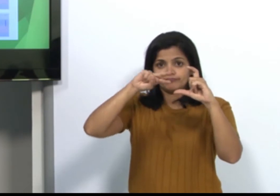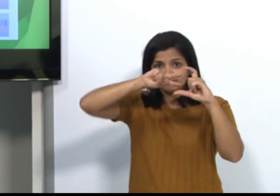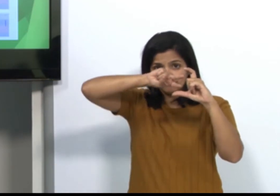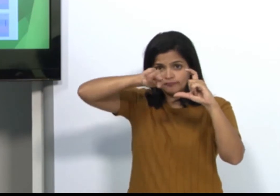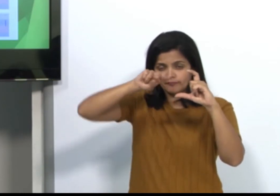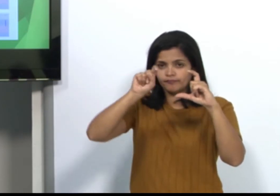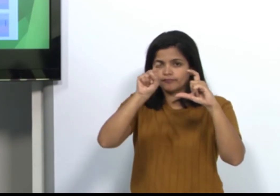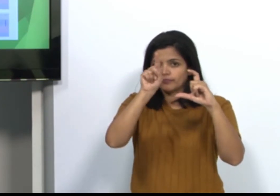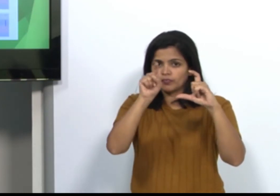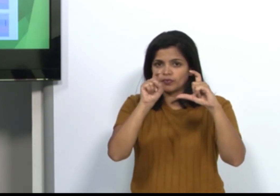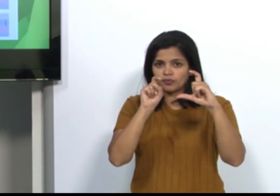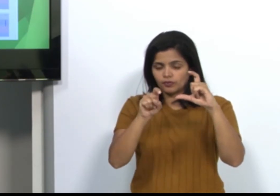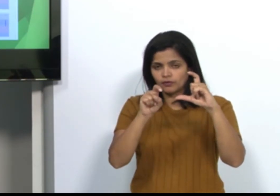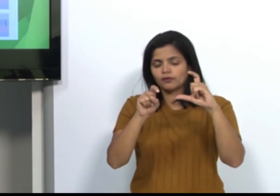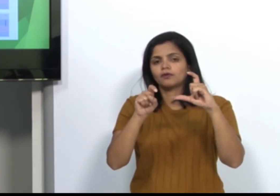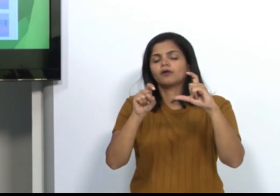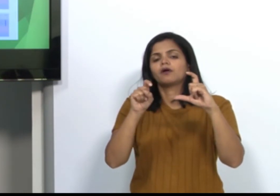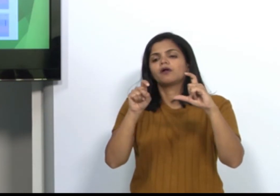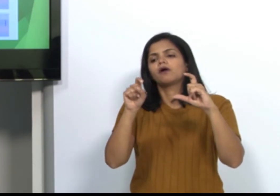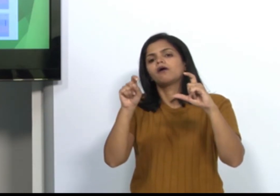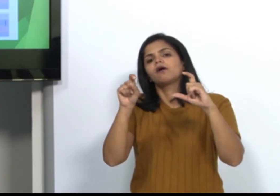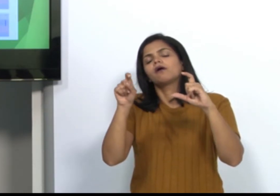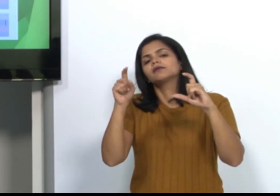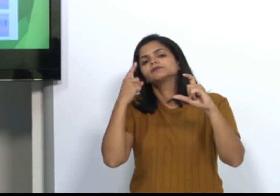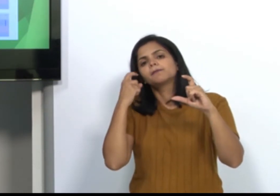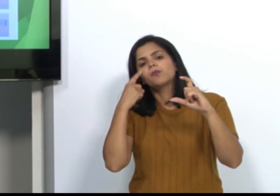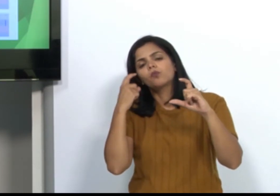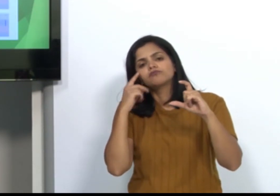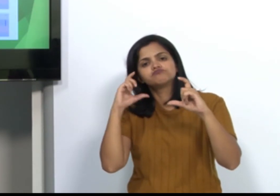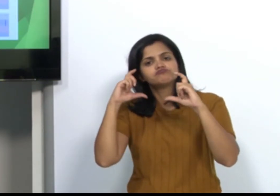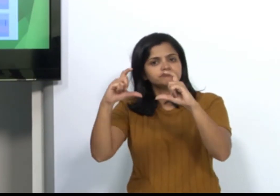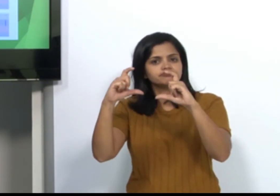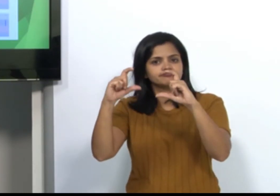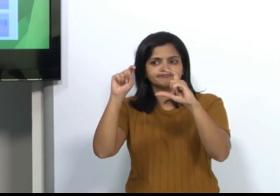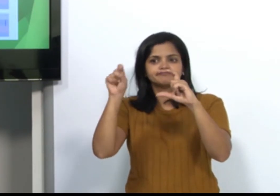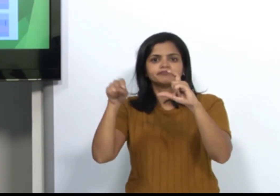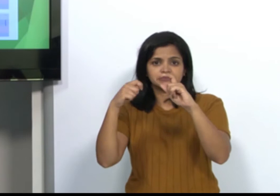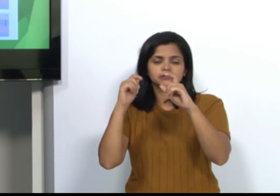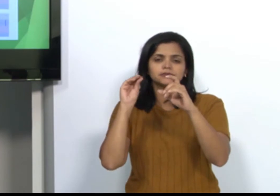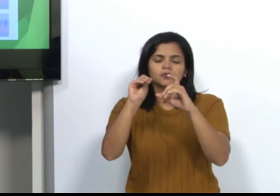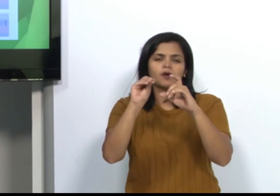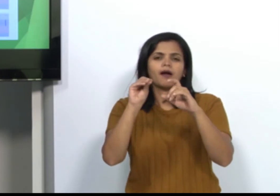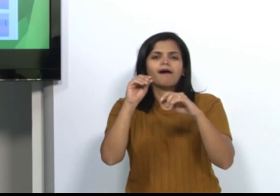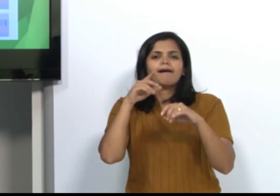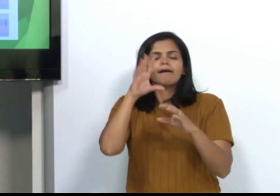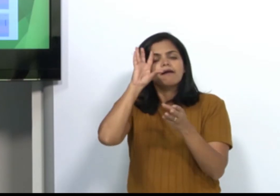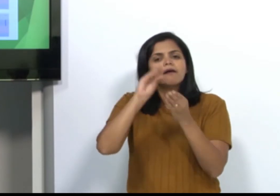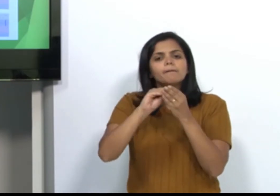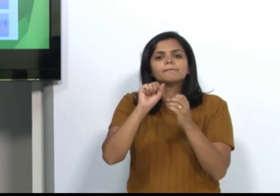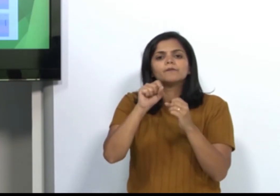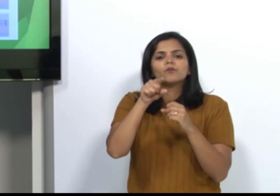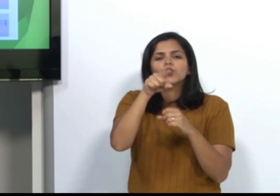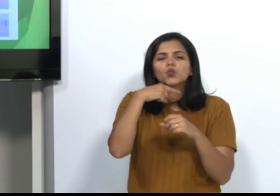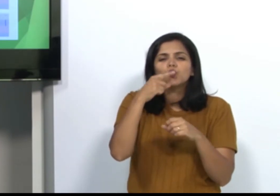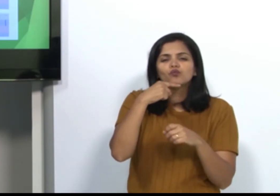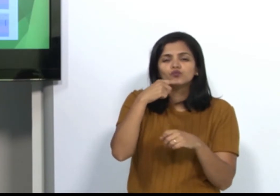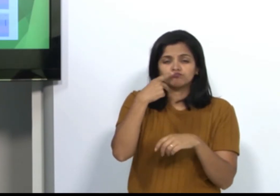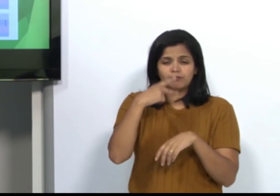junto com a interrogação e coloque a palavra. Isso vai mostrar a você que você está com dúvida,